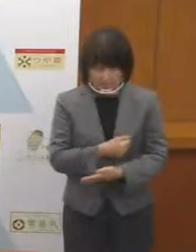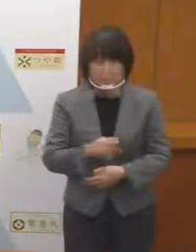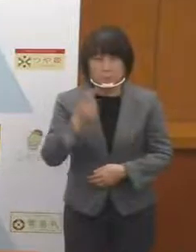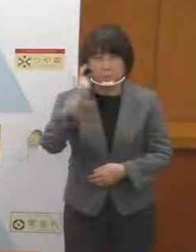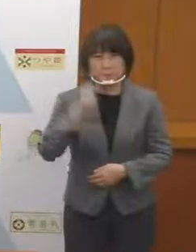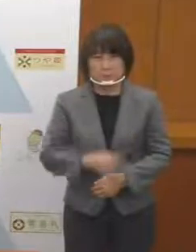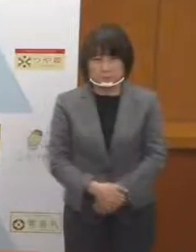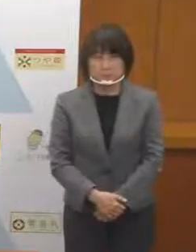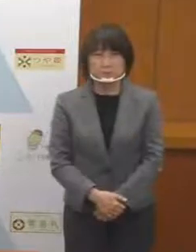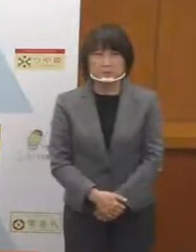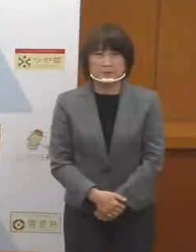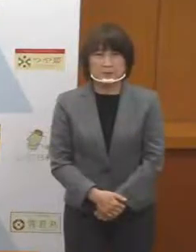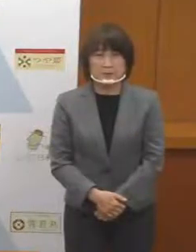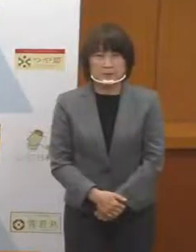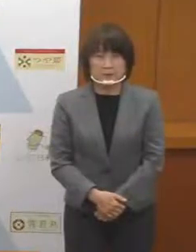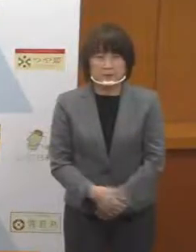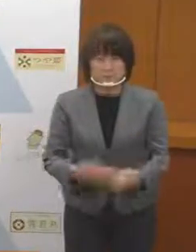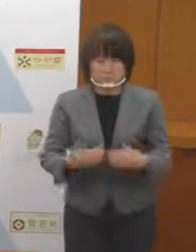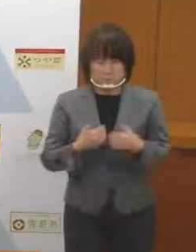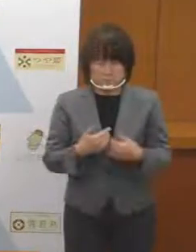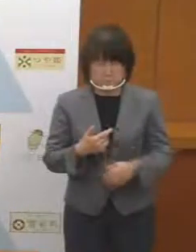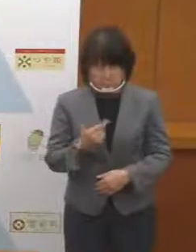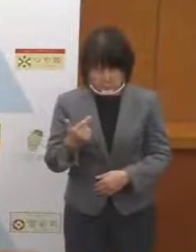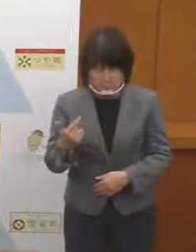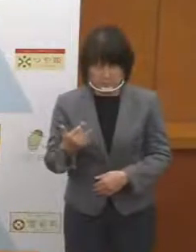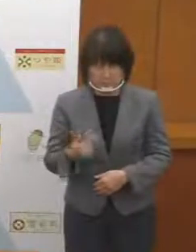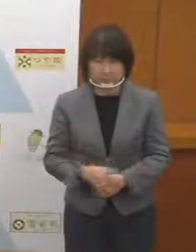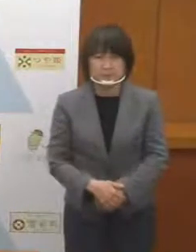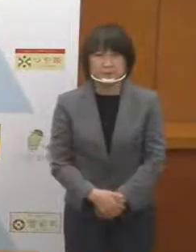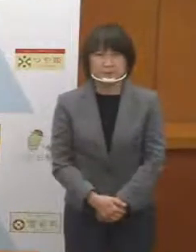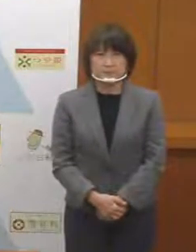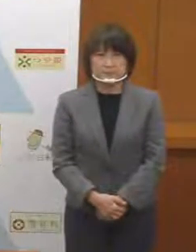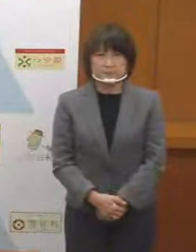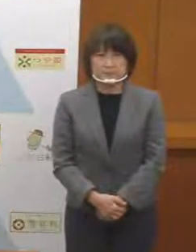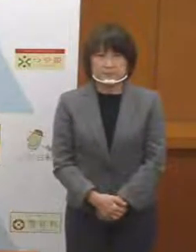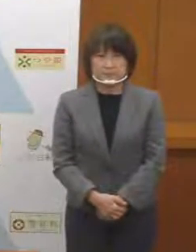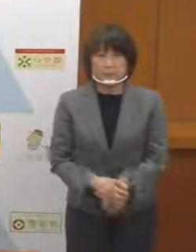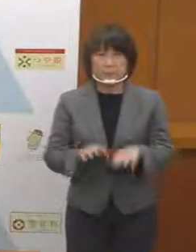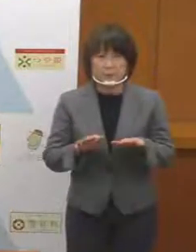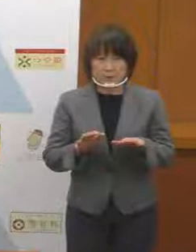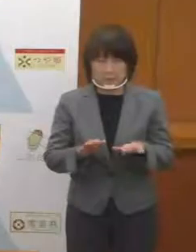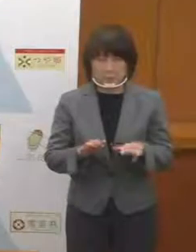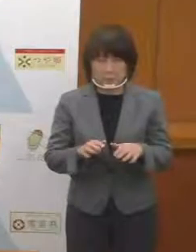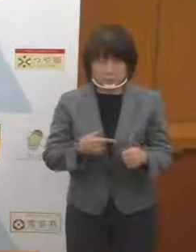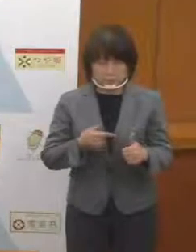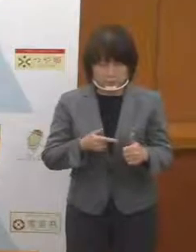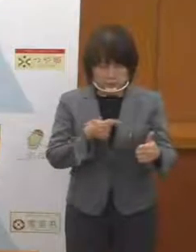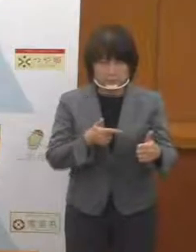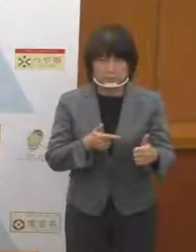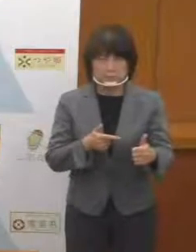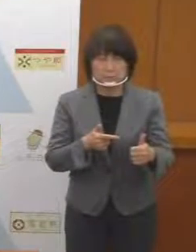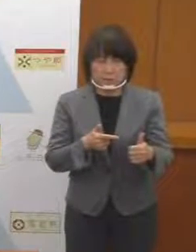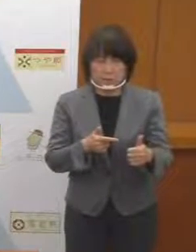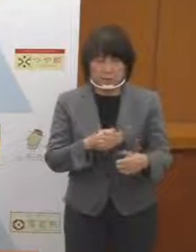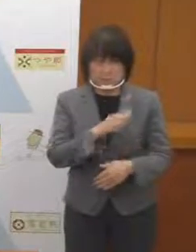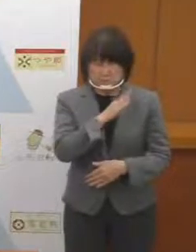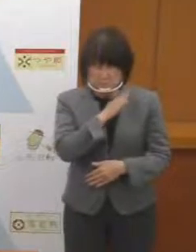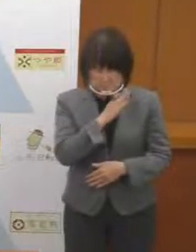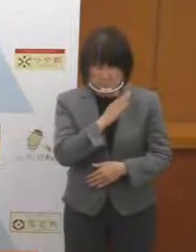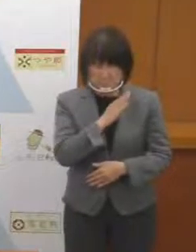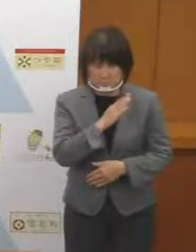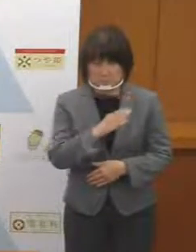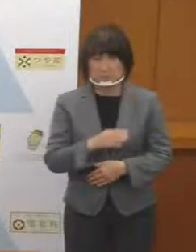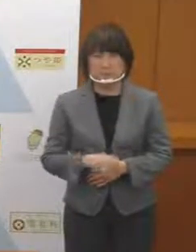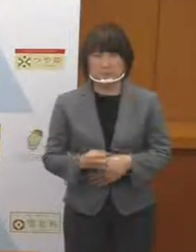ます大きな衝撃を受けているところですこのたびの中劇というのはあまりにも卑劣なパン